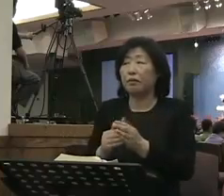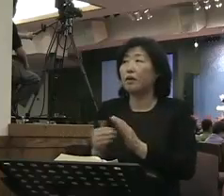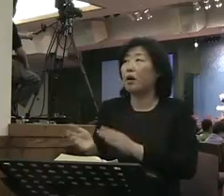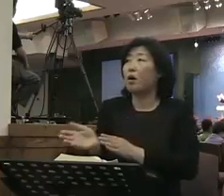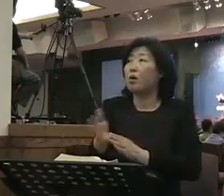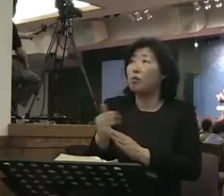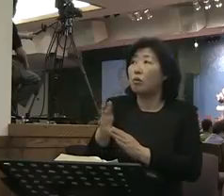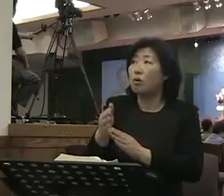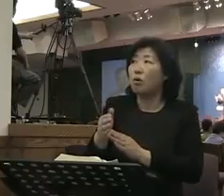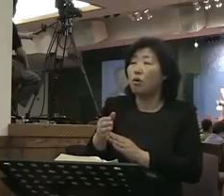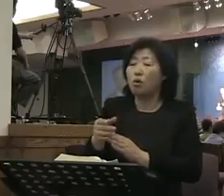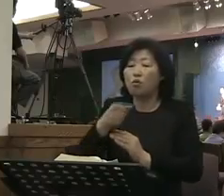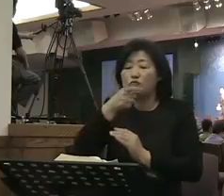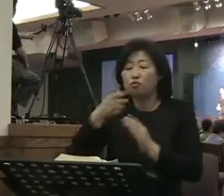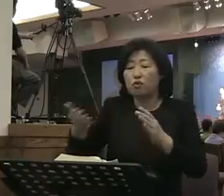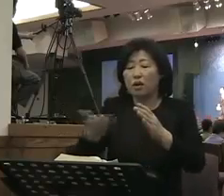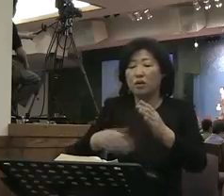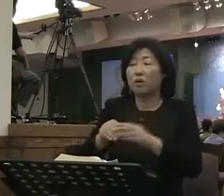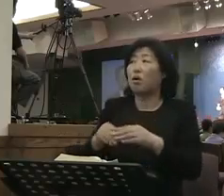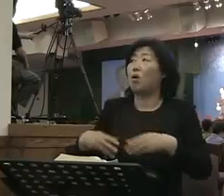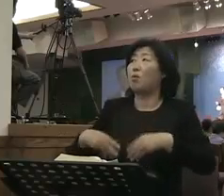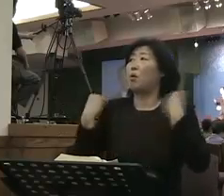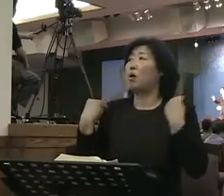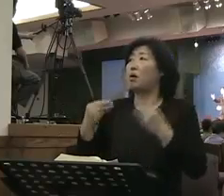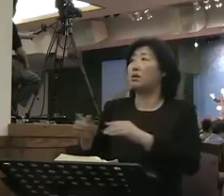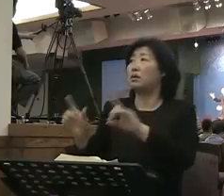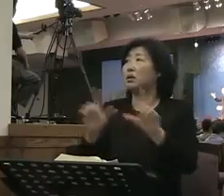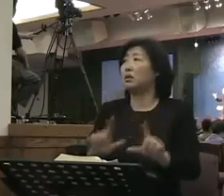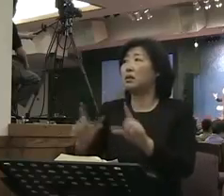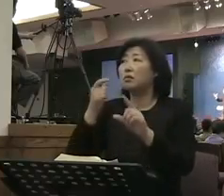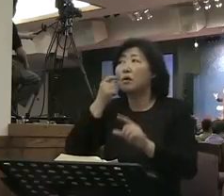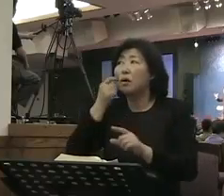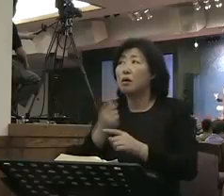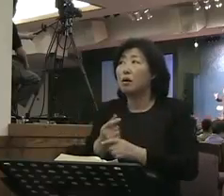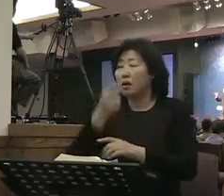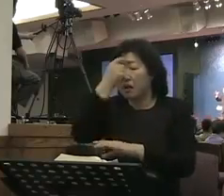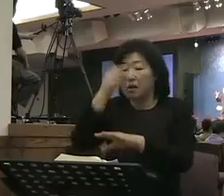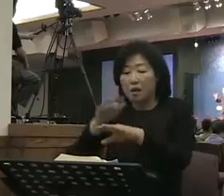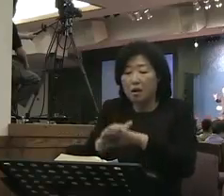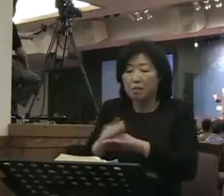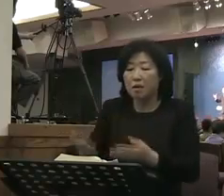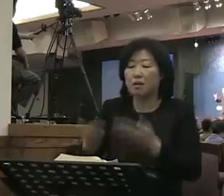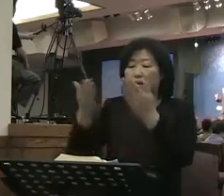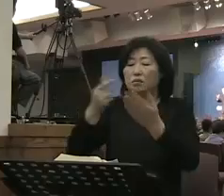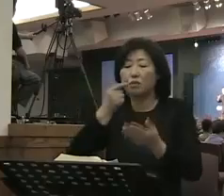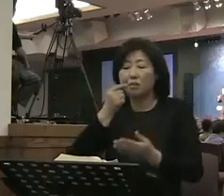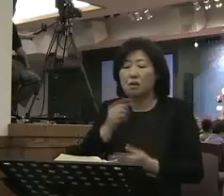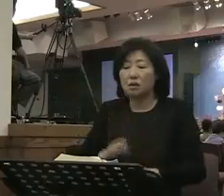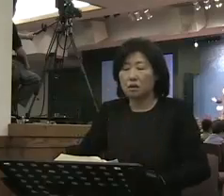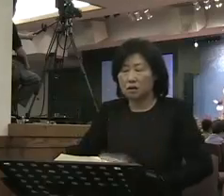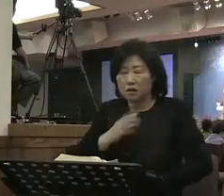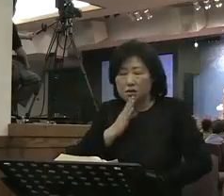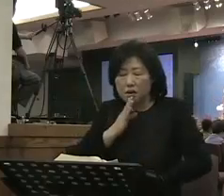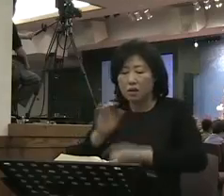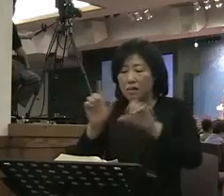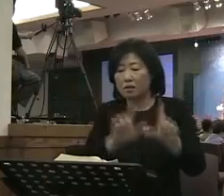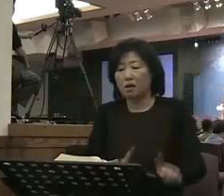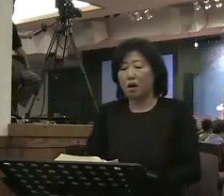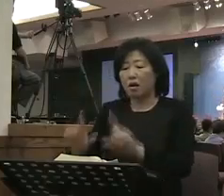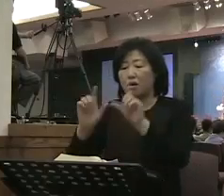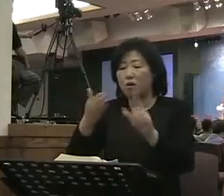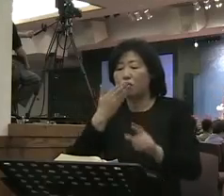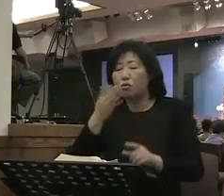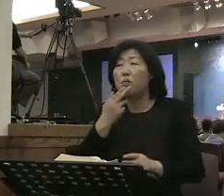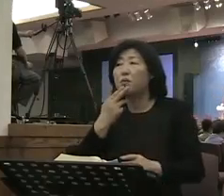물고기가 물에서 벗어나 살 수 없듯이 우리는 예배 드리지 못하고 진정한 삶을 살 수가 없는 것입니다.